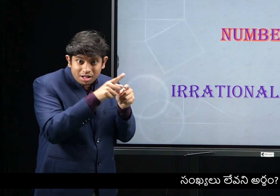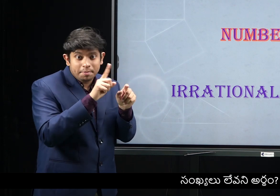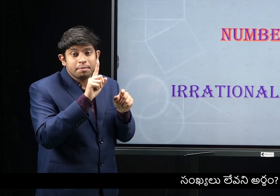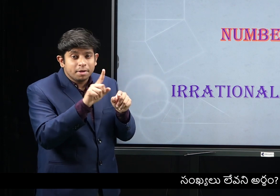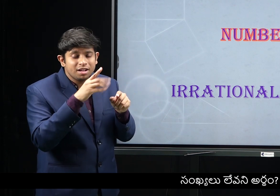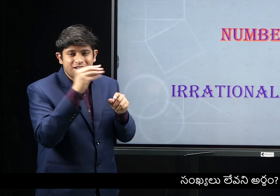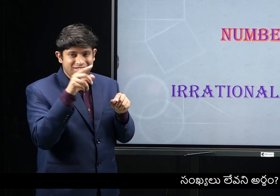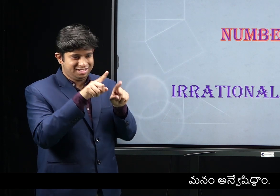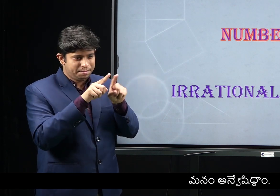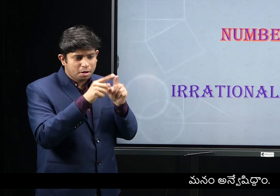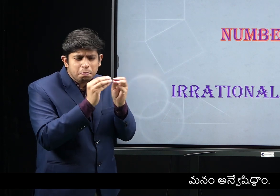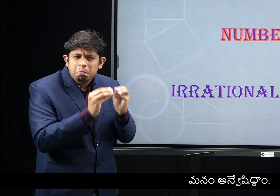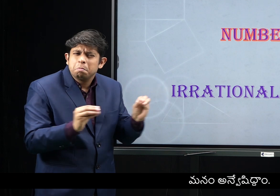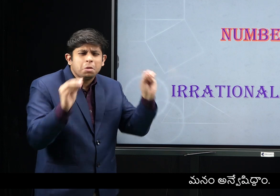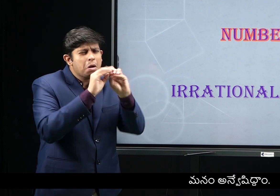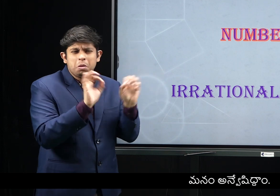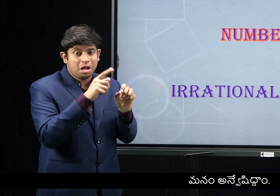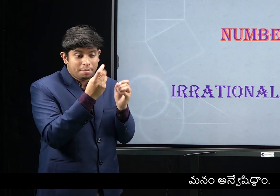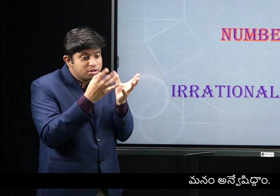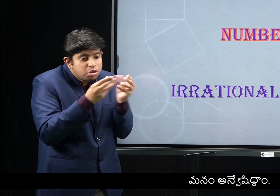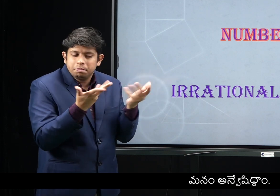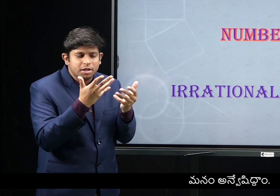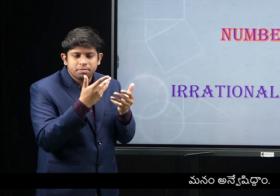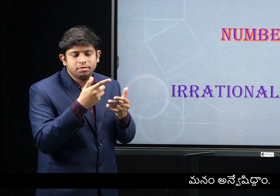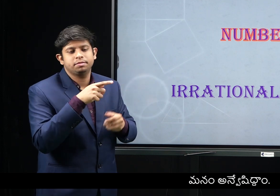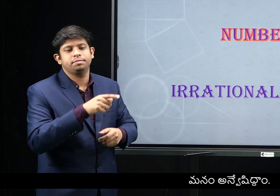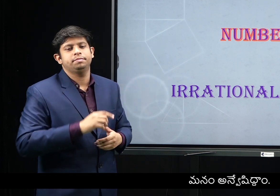అర్థం. మనం అన్వేషిద్దాం.